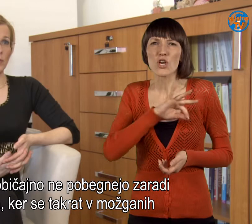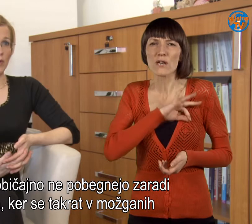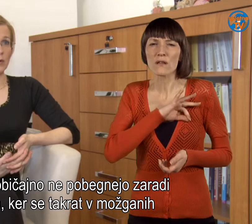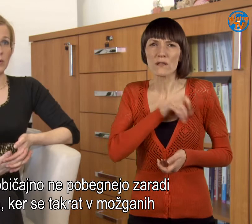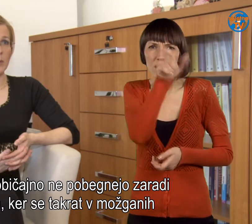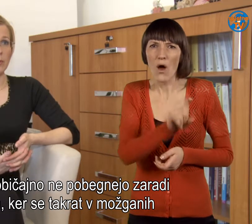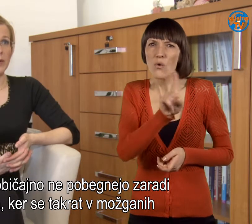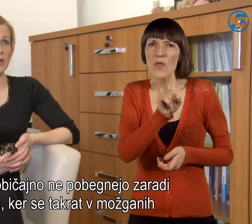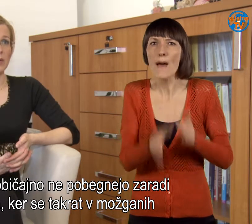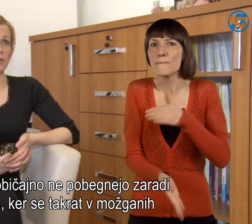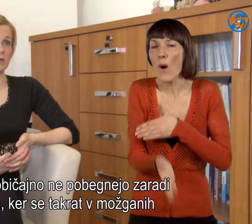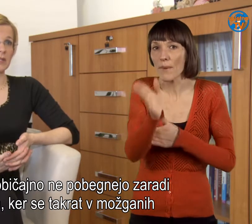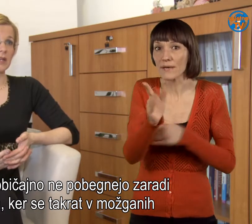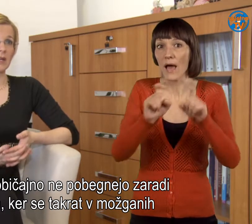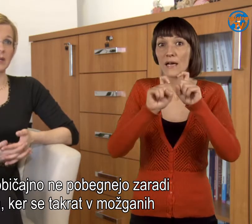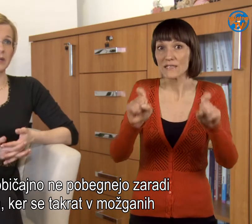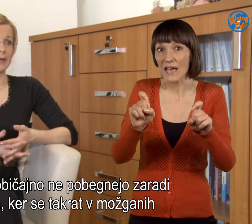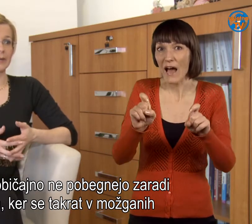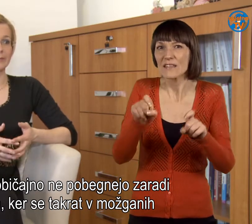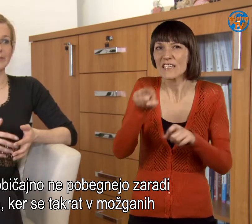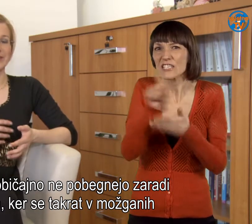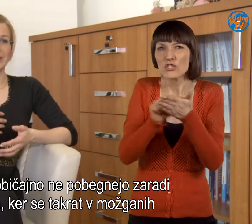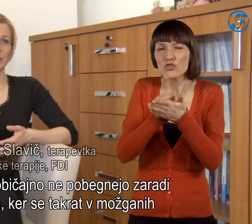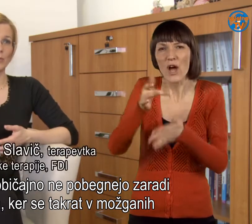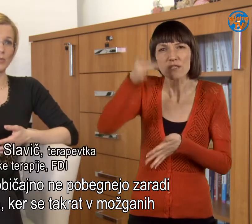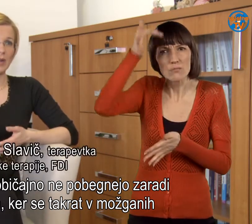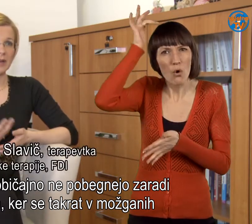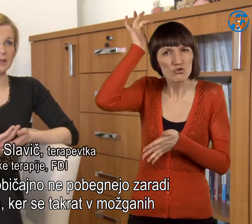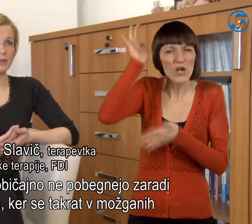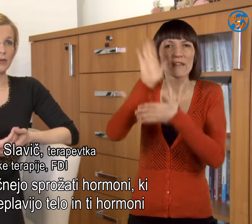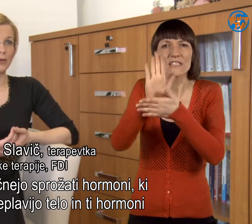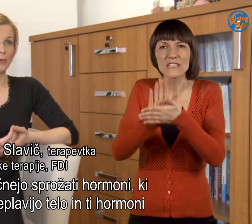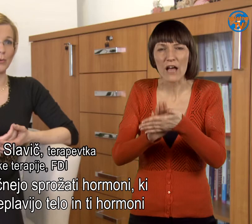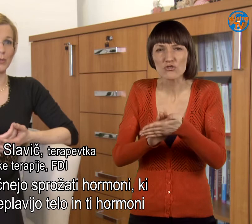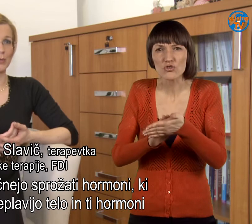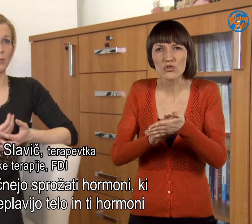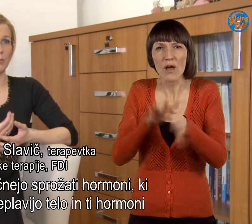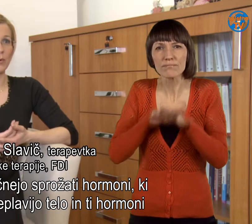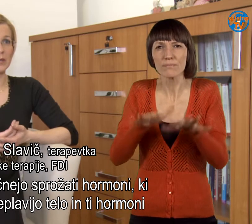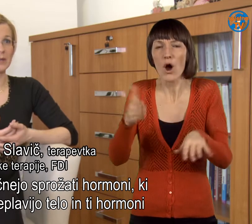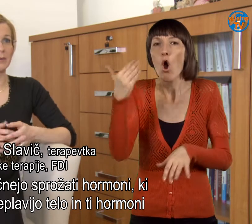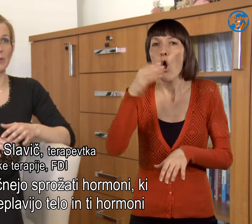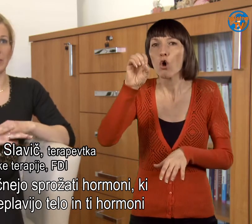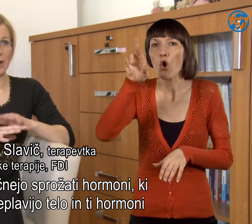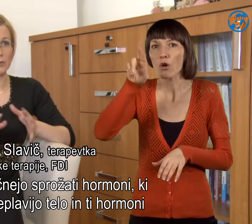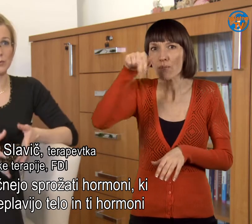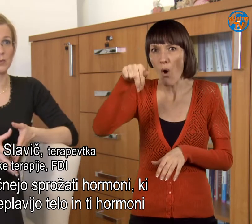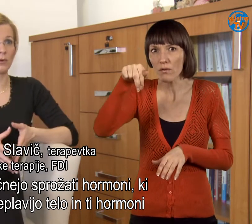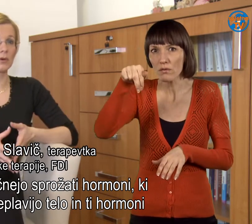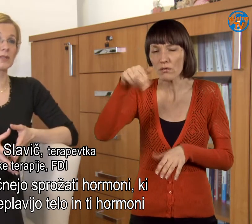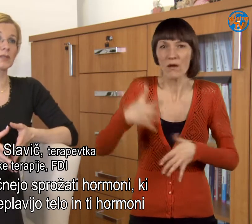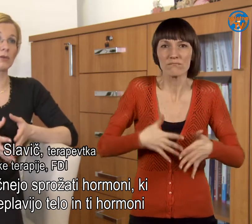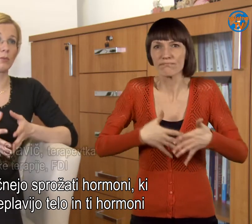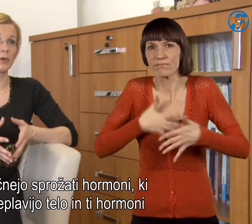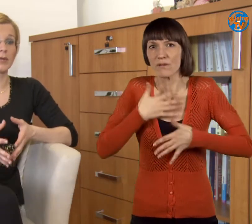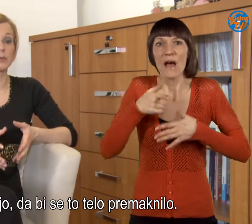Žrtve običajno ne pobegnejo zaradi tega, ker se takrat v možganih začnejo sprožati hormoni, ki preplavijo to telo,